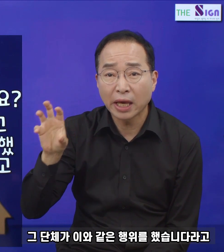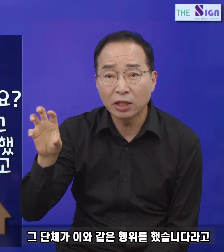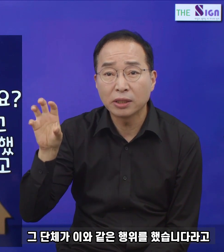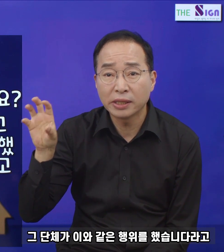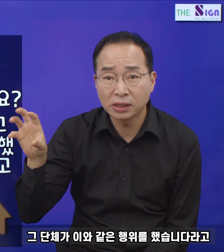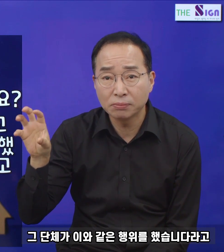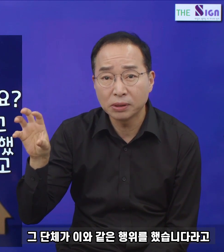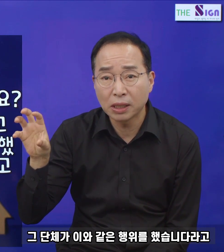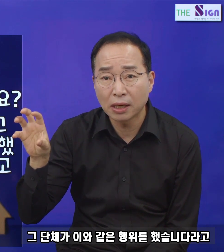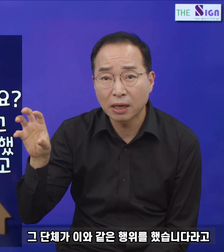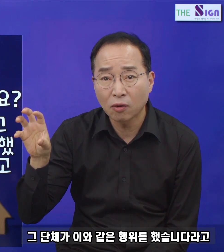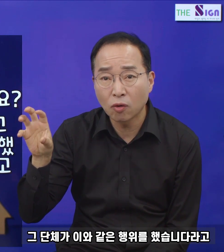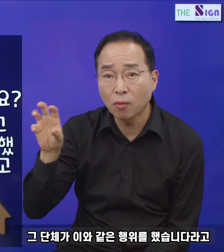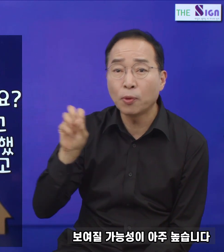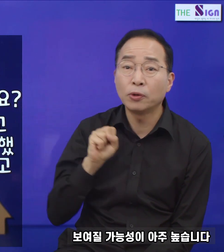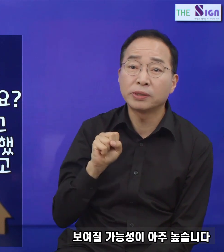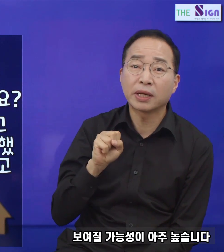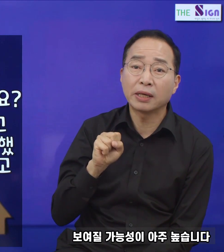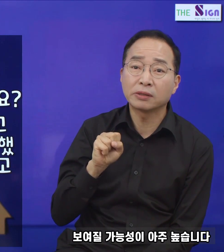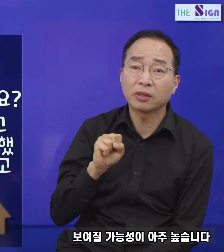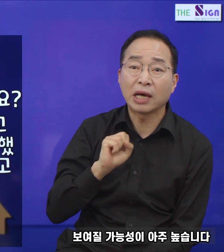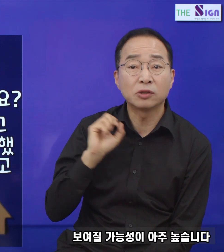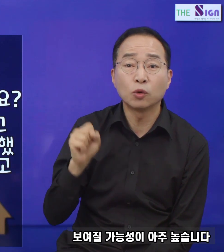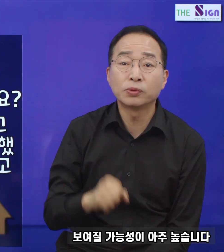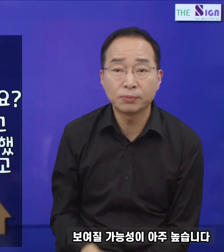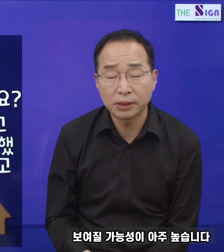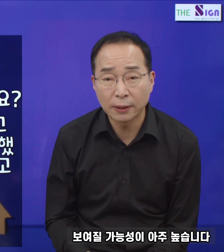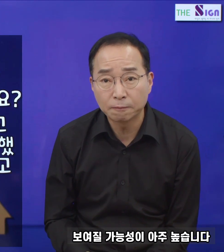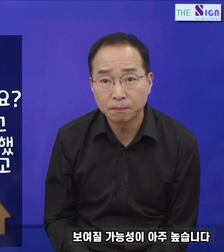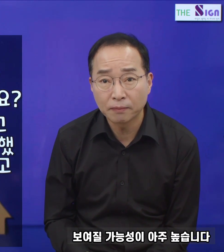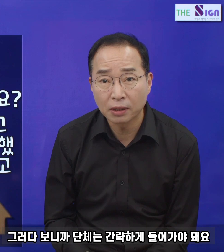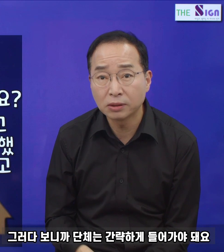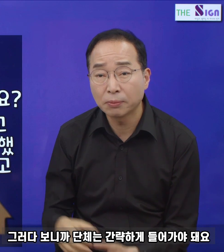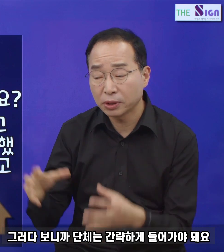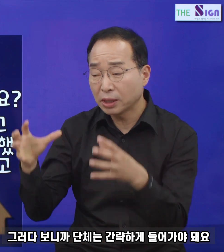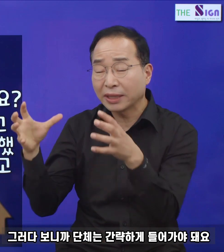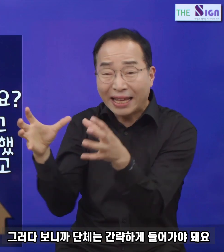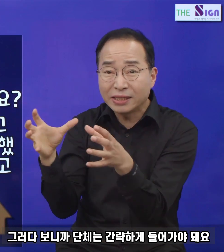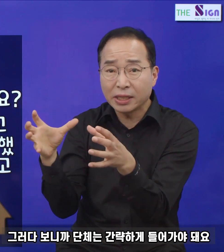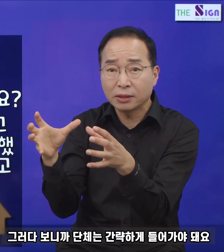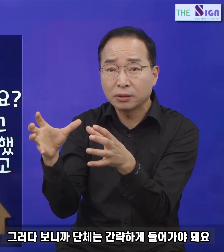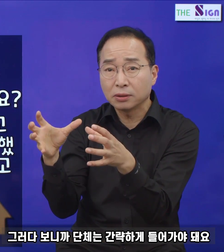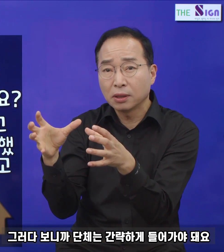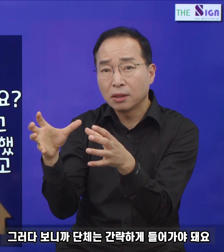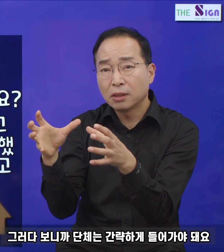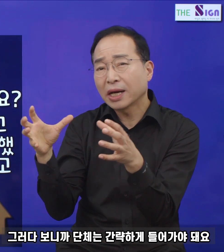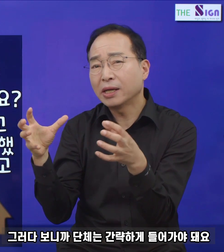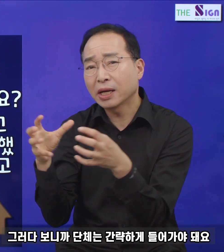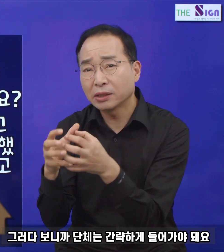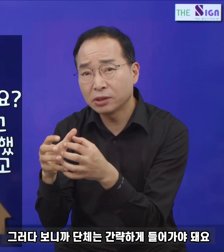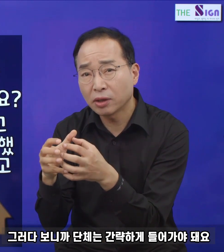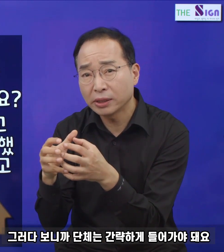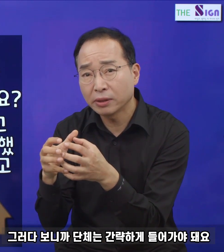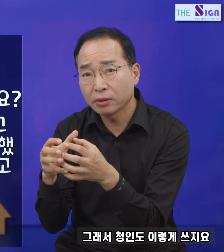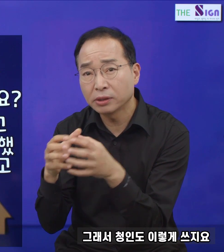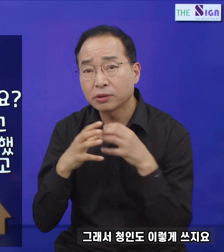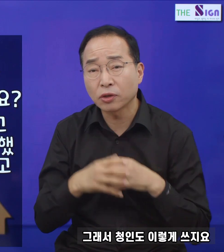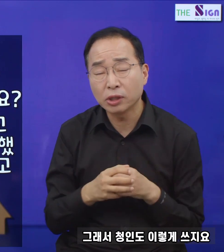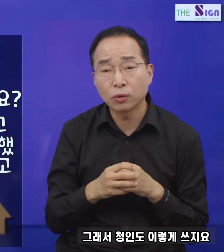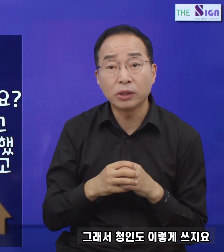행위를 했습니다라고 보여질 가능성이 아주 높습니다. 그러다 보니까 단체는 간략하게 들어가야 돼요. 그래서 청인도